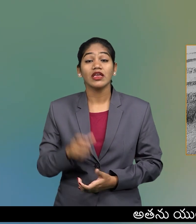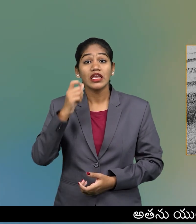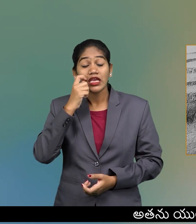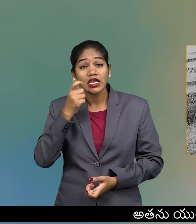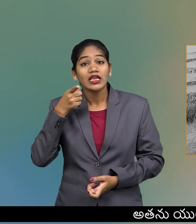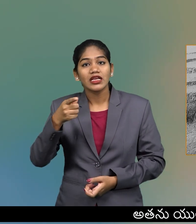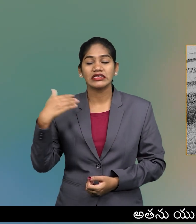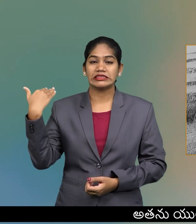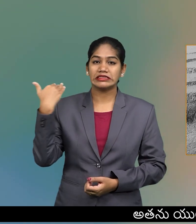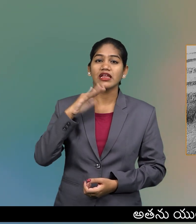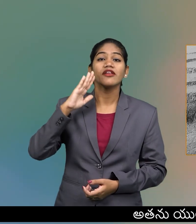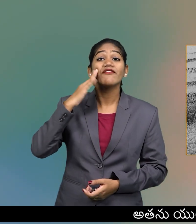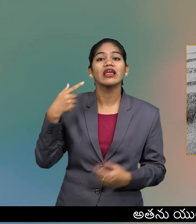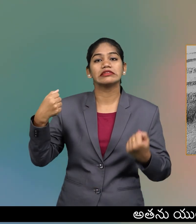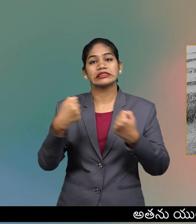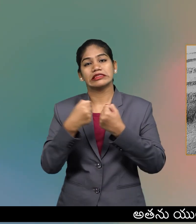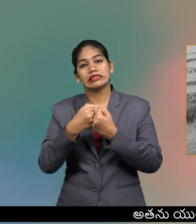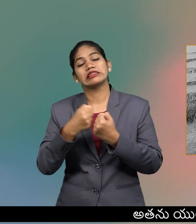అతను యుద్ధంలో మరణించాడు.